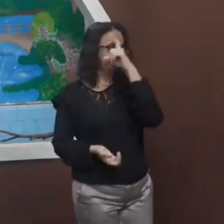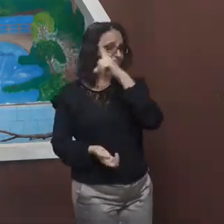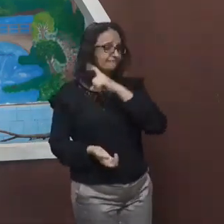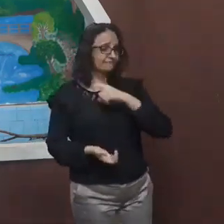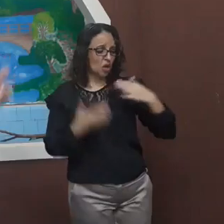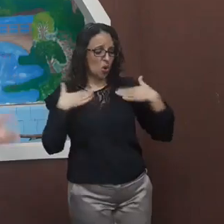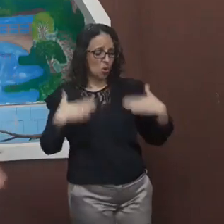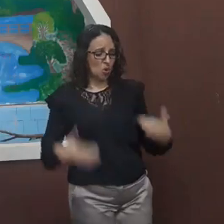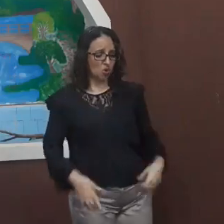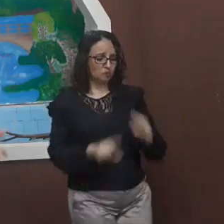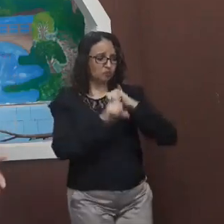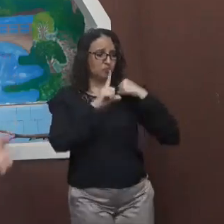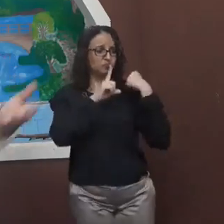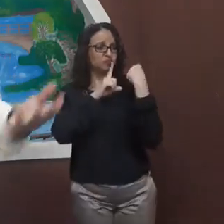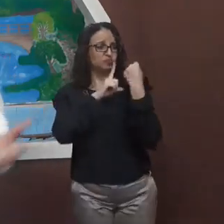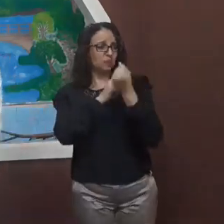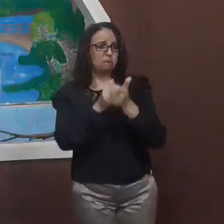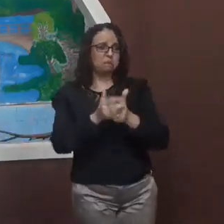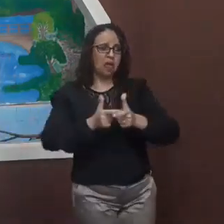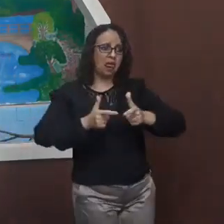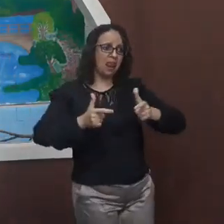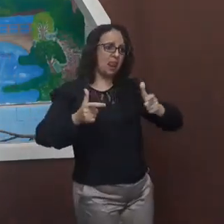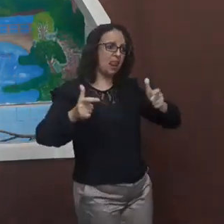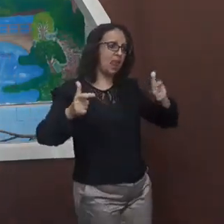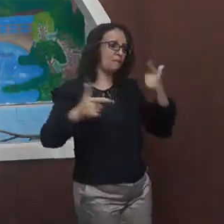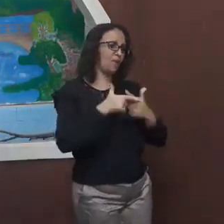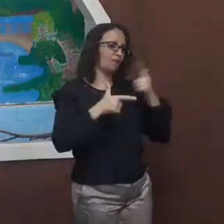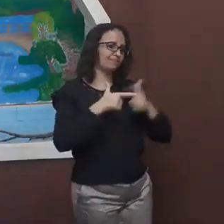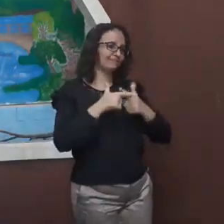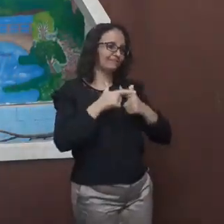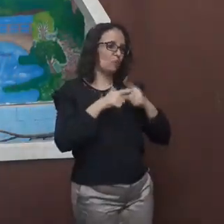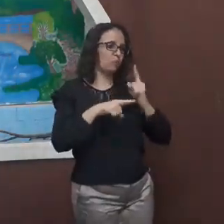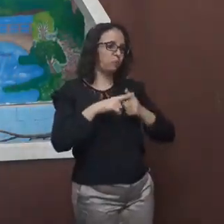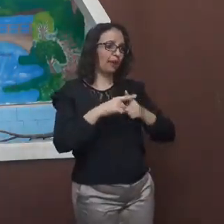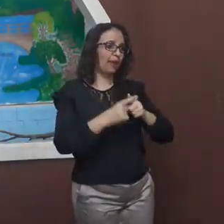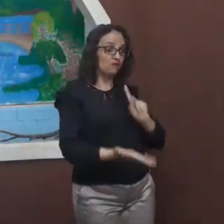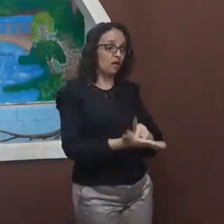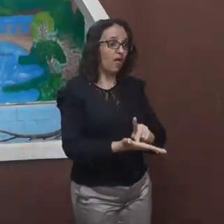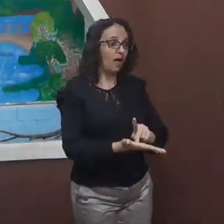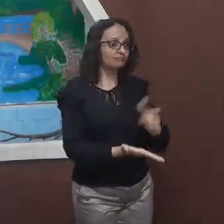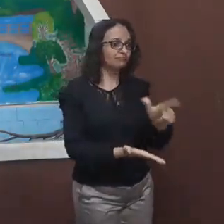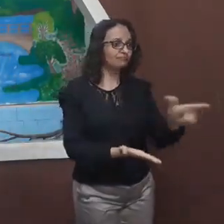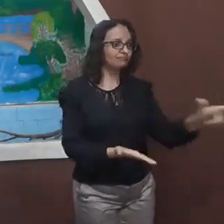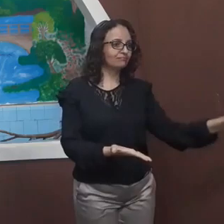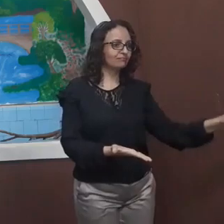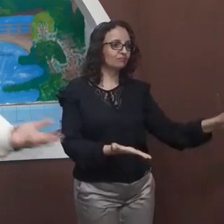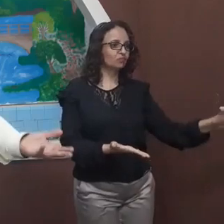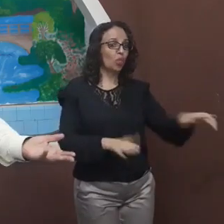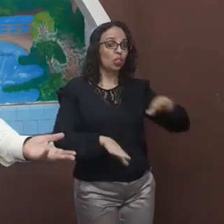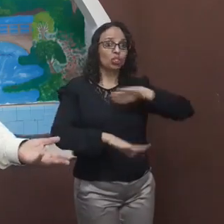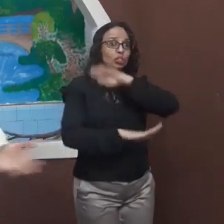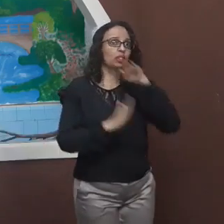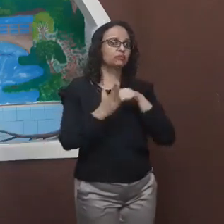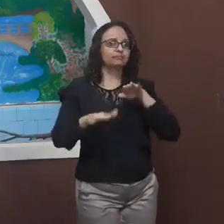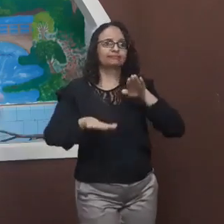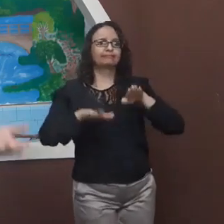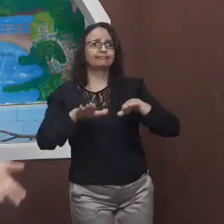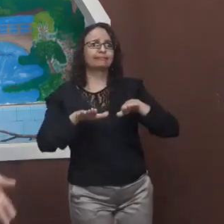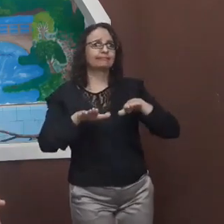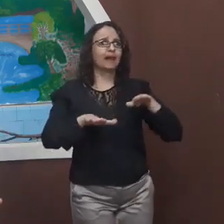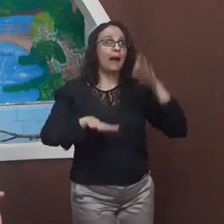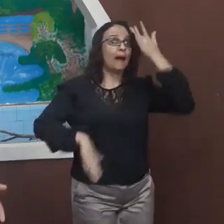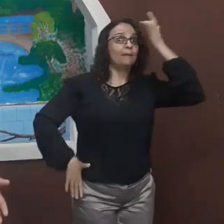físico a cada dia tem aumentado, porque o homem não tem mais certeza. E uma das maiores angústias que tem, Claudemir, é saber que nós estamos aqui e o que